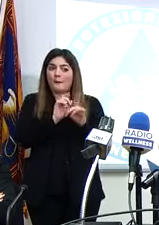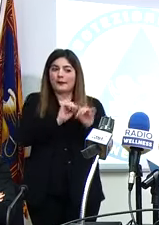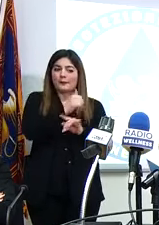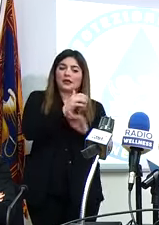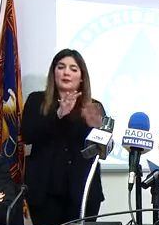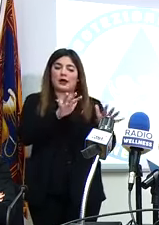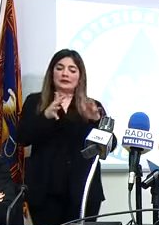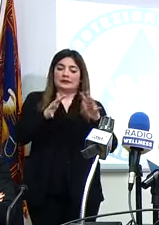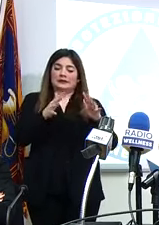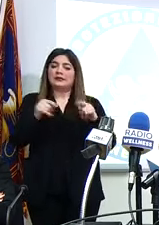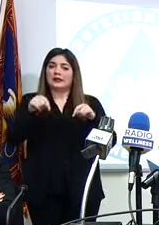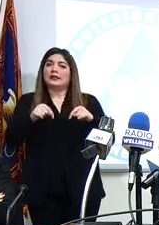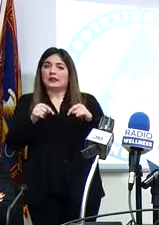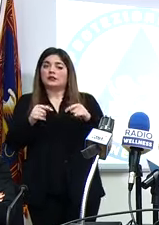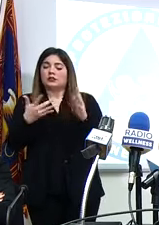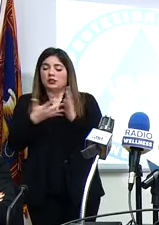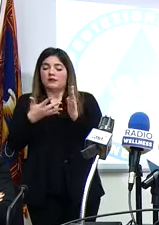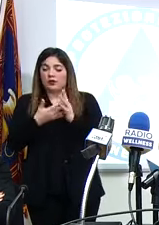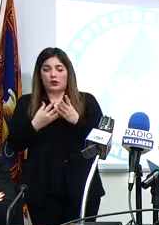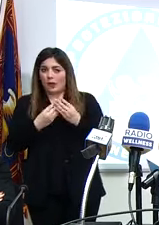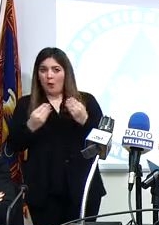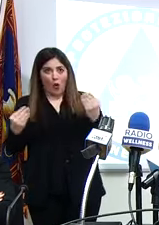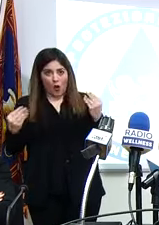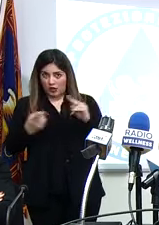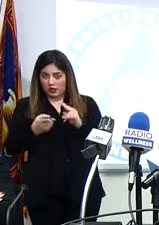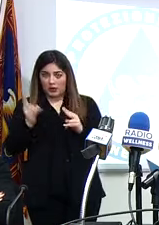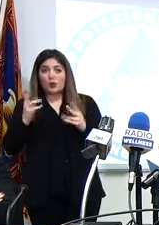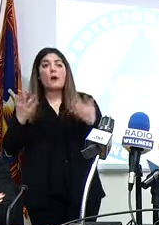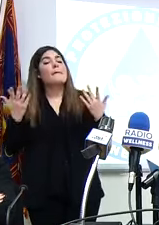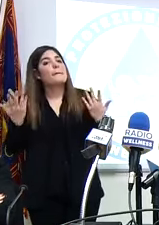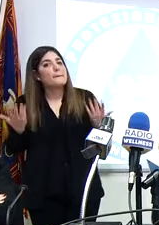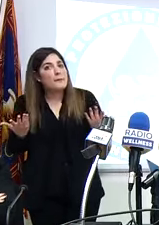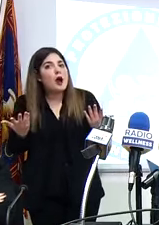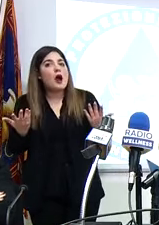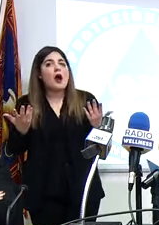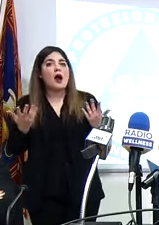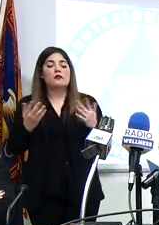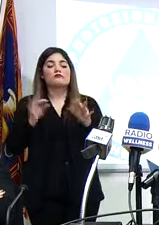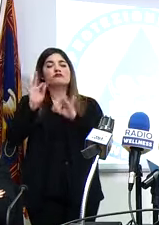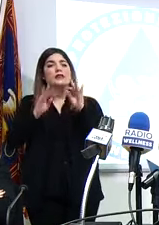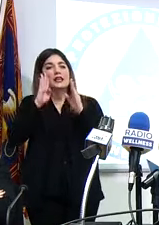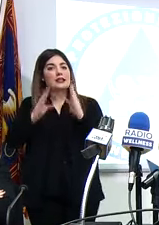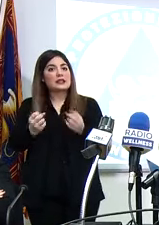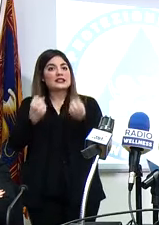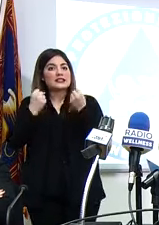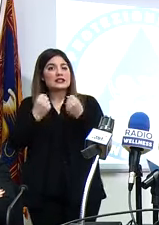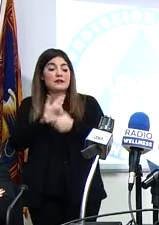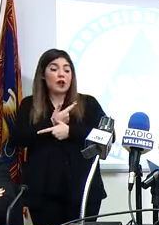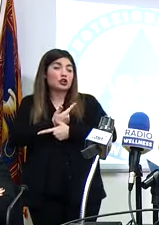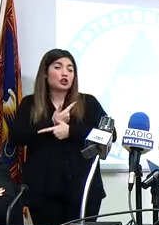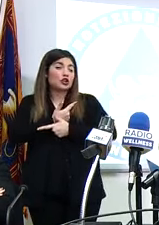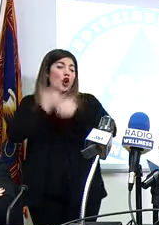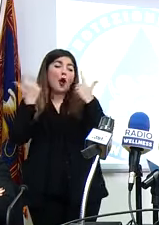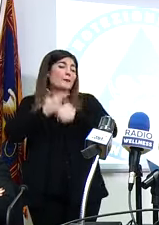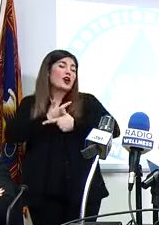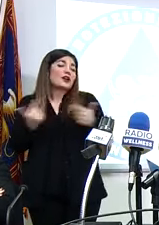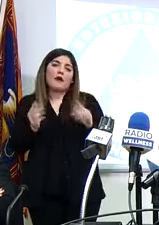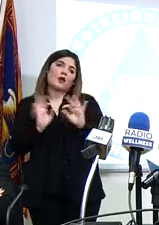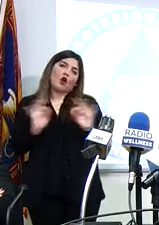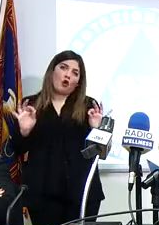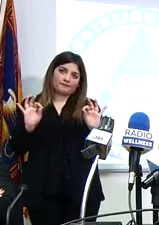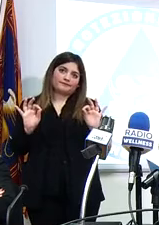terapie intensive. Quindi da cosa dipende la mortalità da Covid, o la letalità da Covid, per essere più